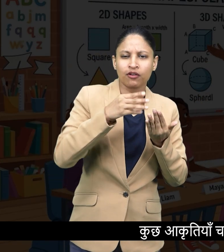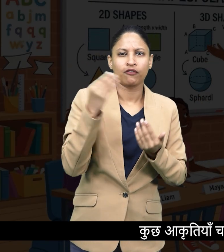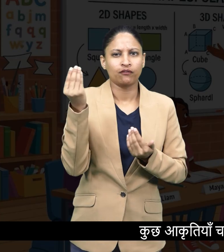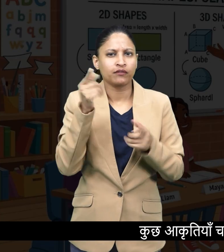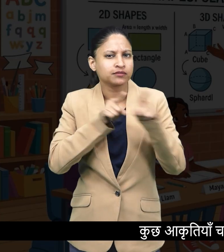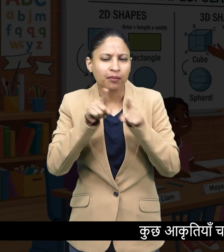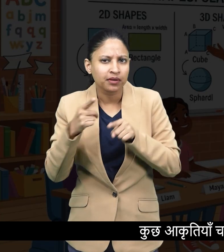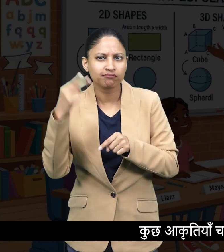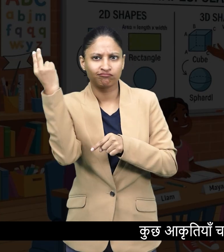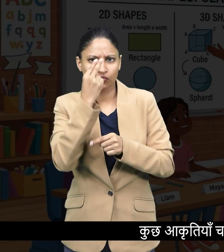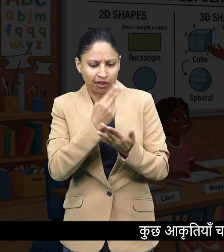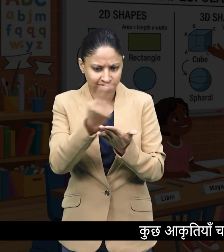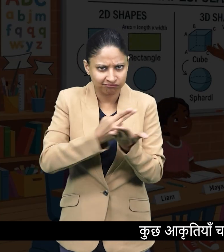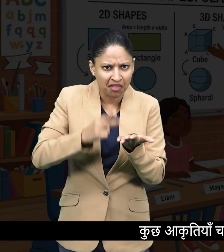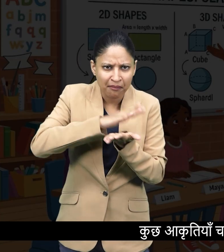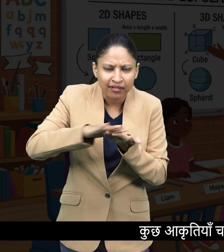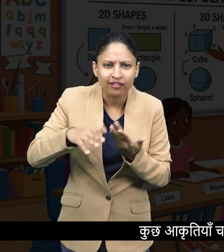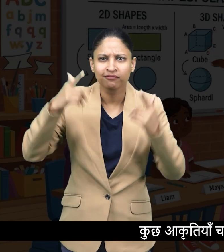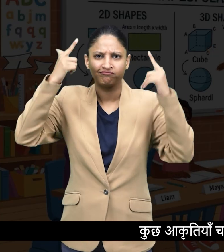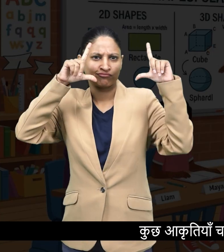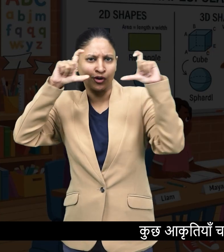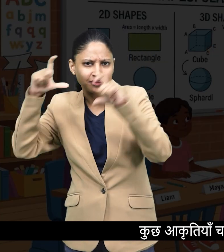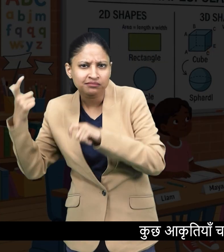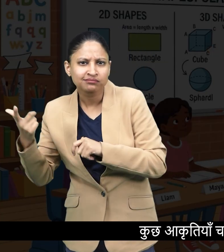है, जैसे कोई चित्र या तस्वीर।